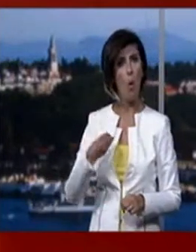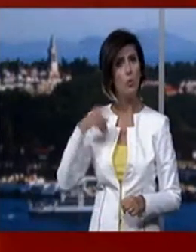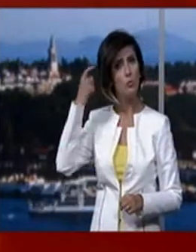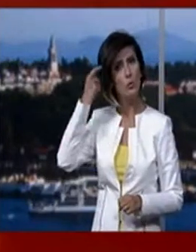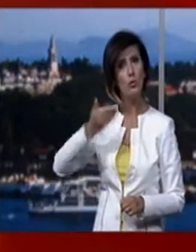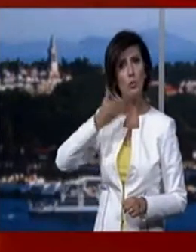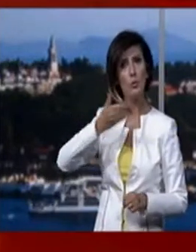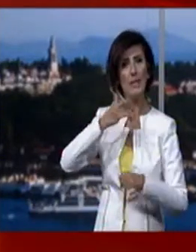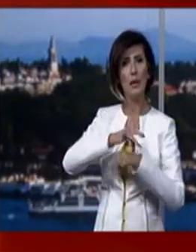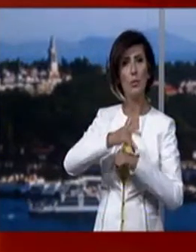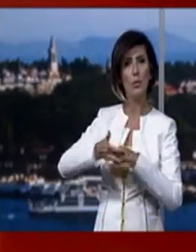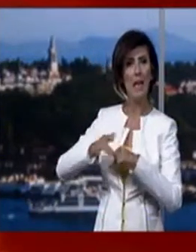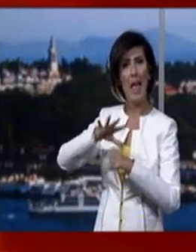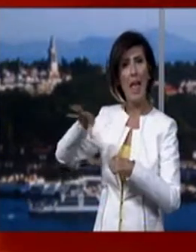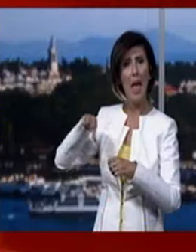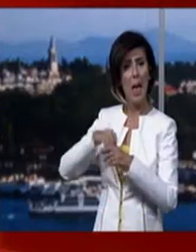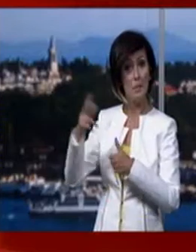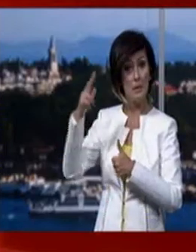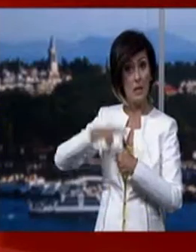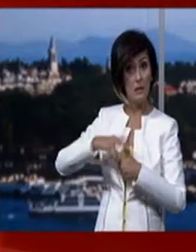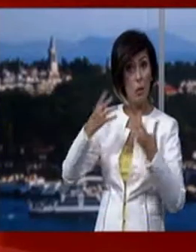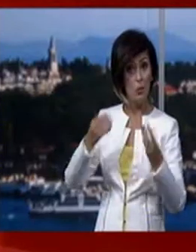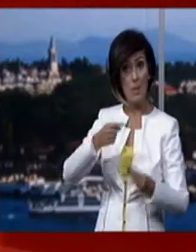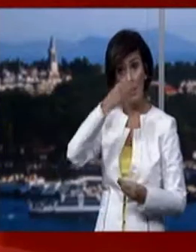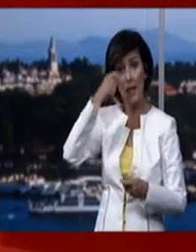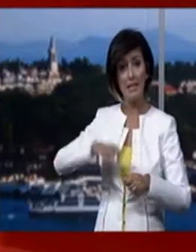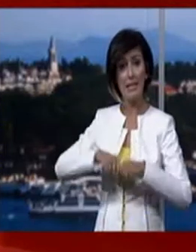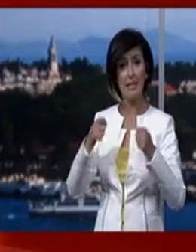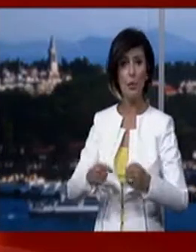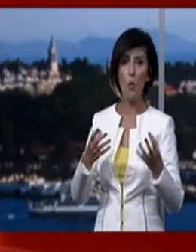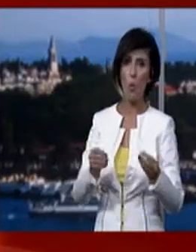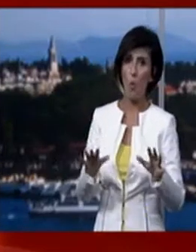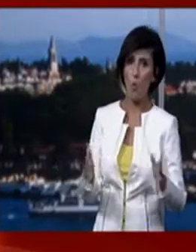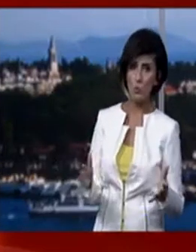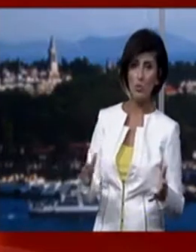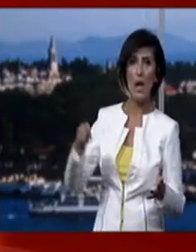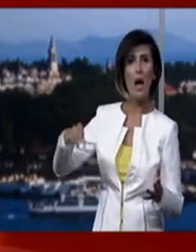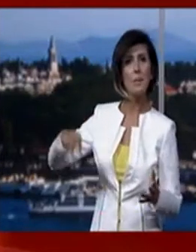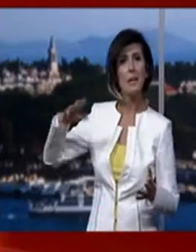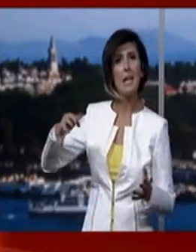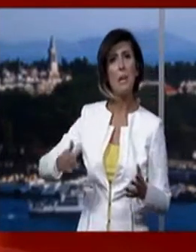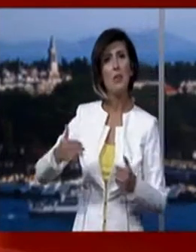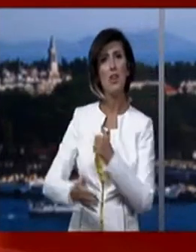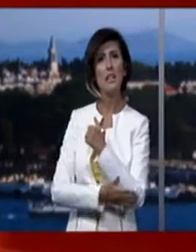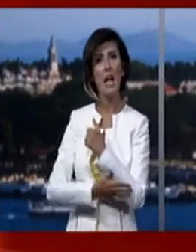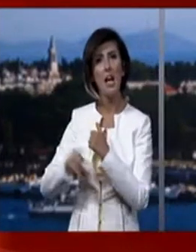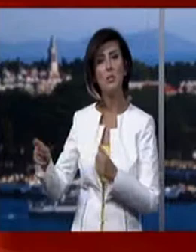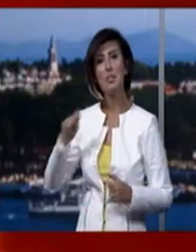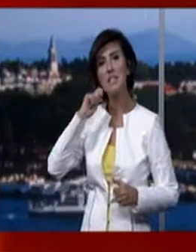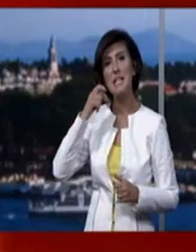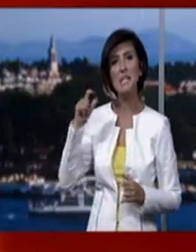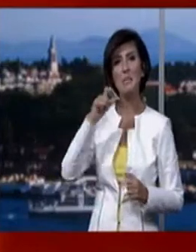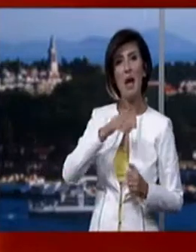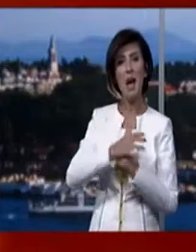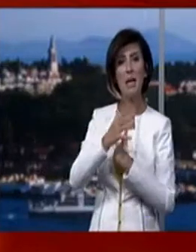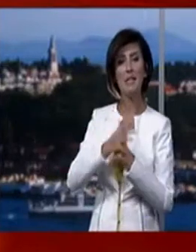belirten ülkelerin hepsi eğer katılırsa belki de rekoru da kırmış olacağız. AK Parti Genel Başkan Yardımcısı Kasım